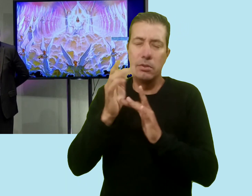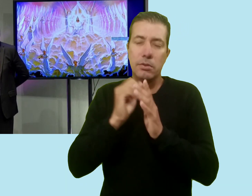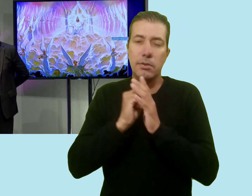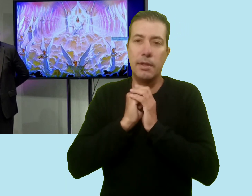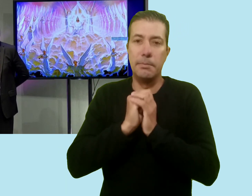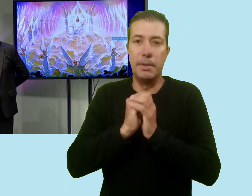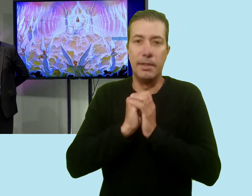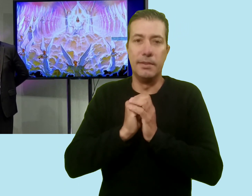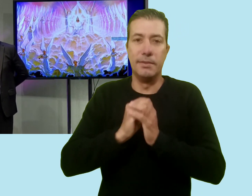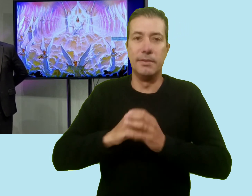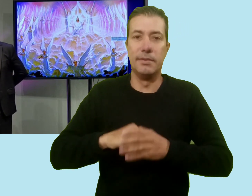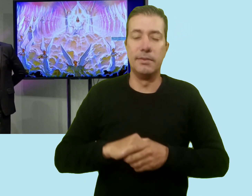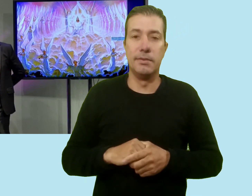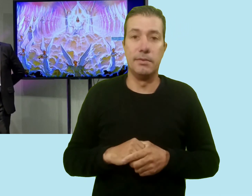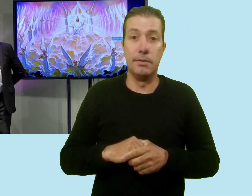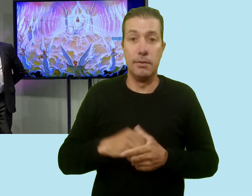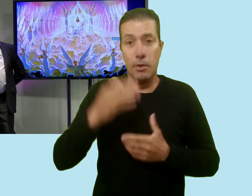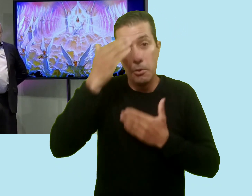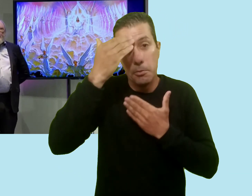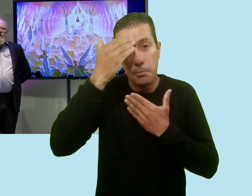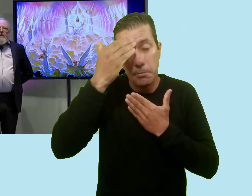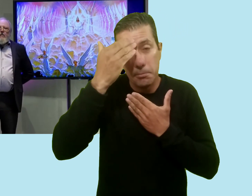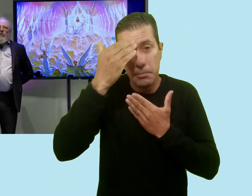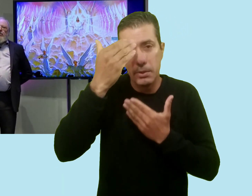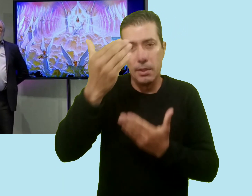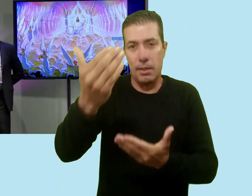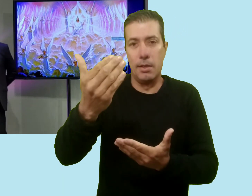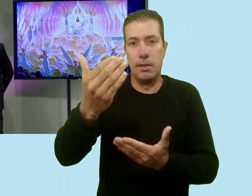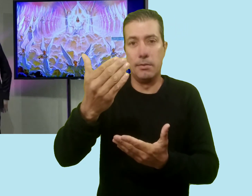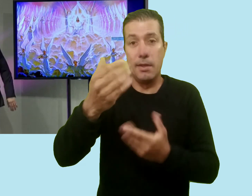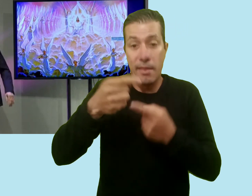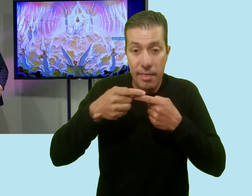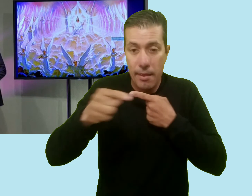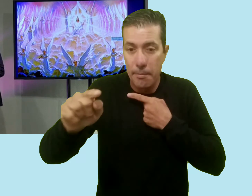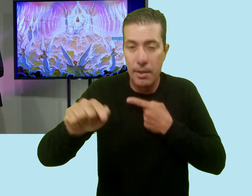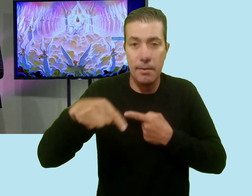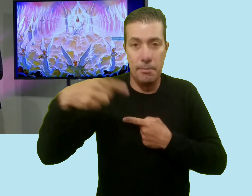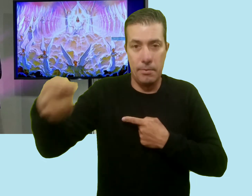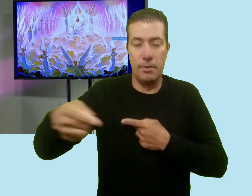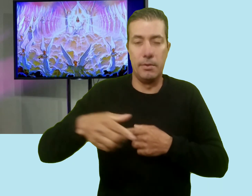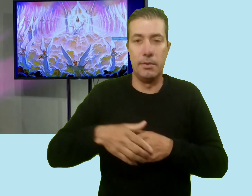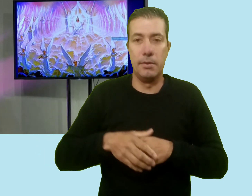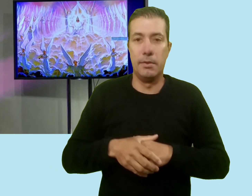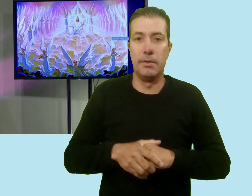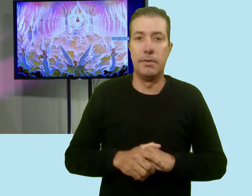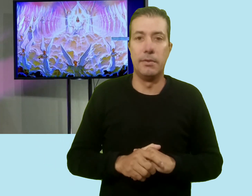Eu te peço em nome de Jesus. Amém. Muito obrigado, até a semana que vem.